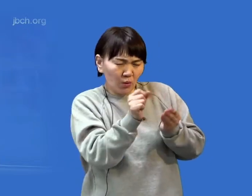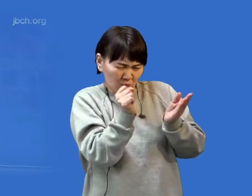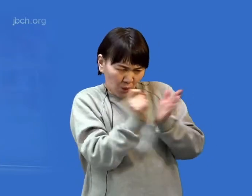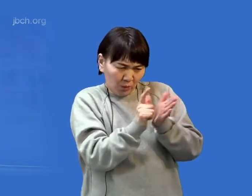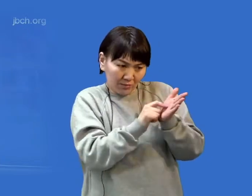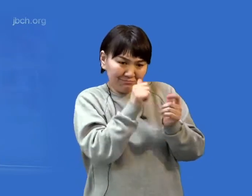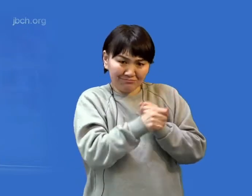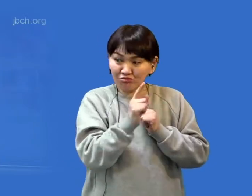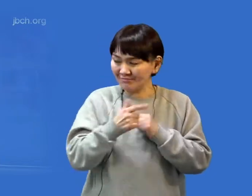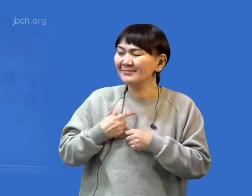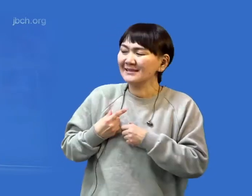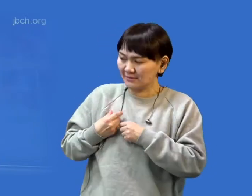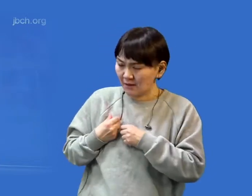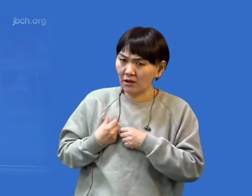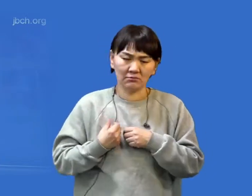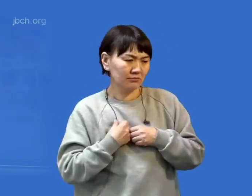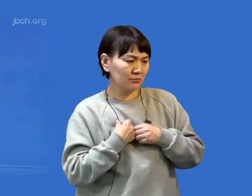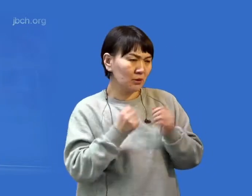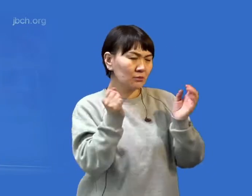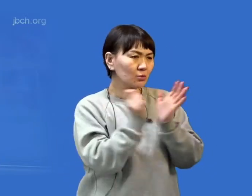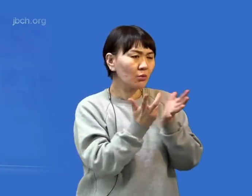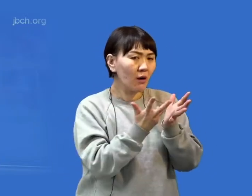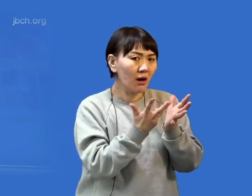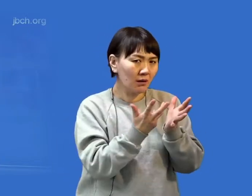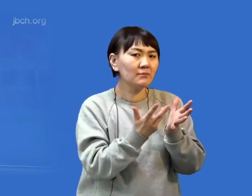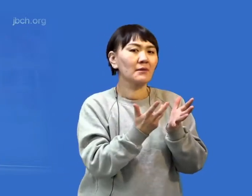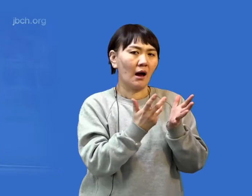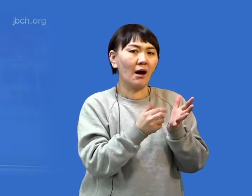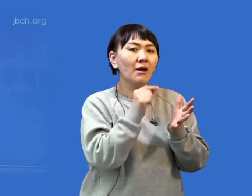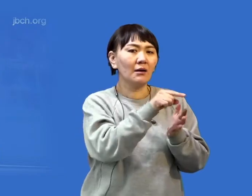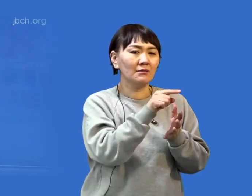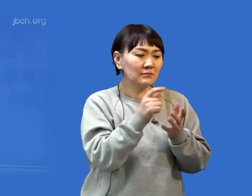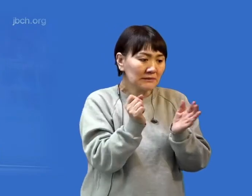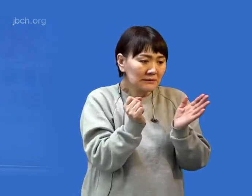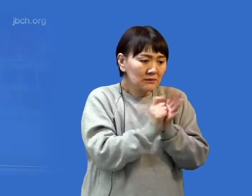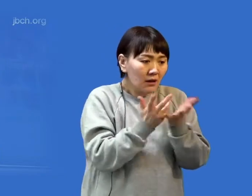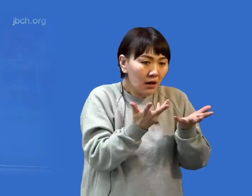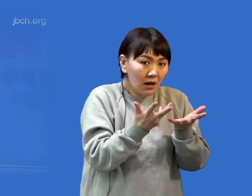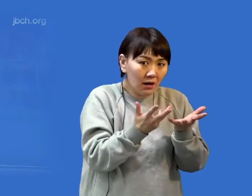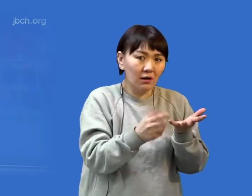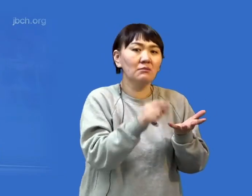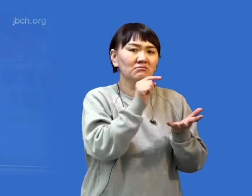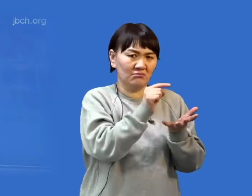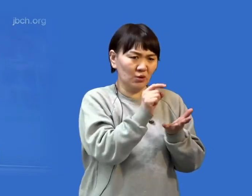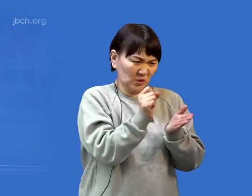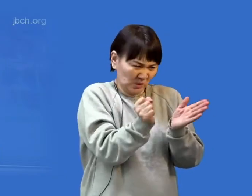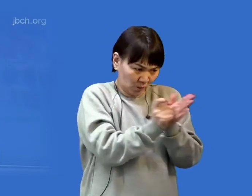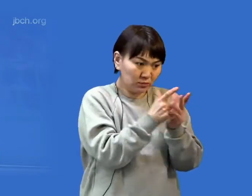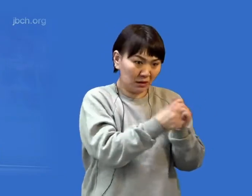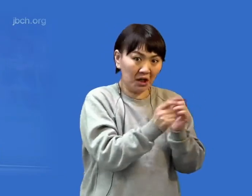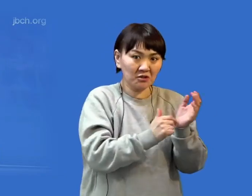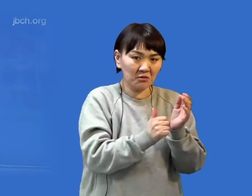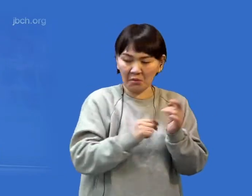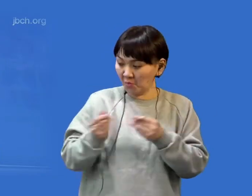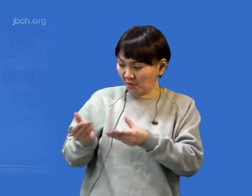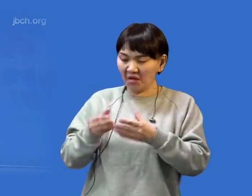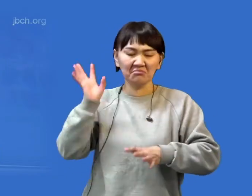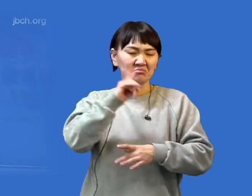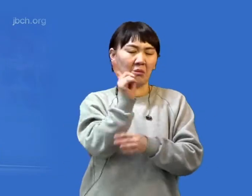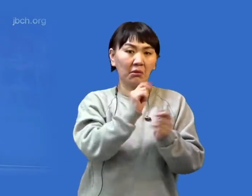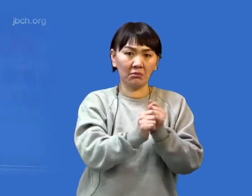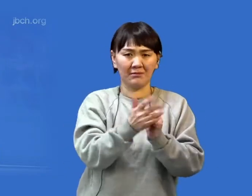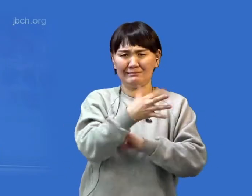Гэхдээ энэ цаг хугацаа гэдэг чинь амтай л адил зүйл атал энэ цаг хугацааг бурхны хүслийг үйлдэхэд хэрэглэх учиртай юм